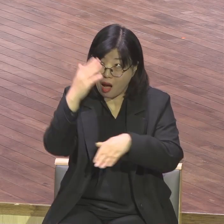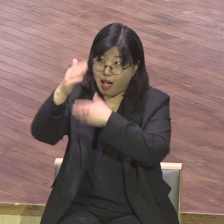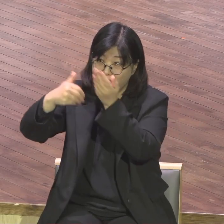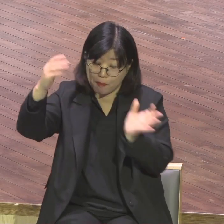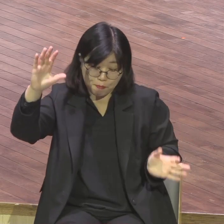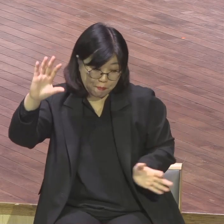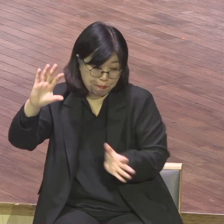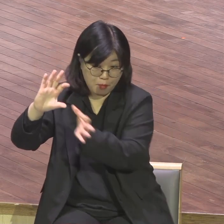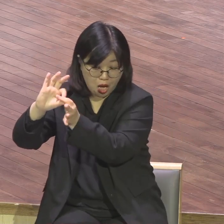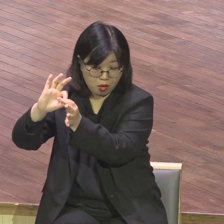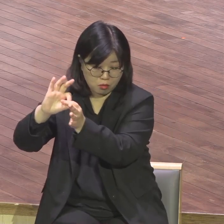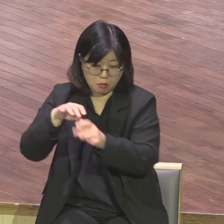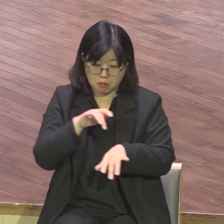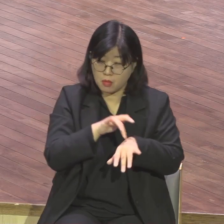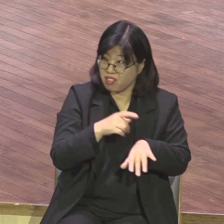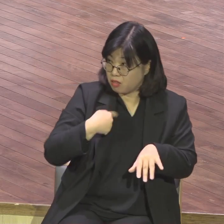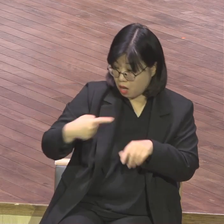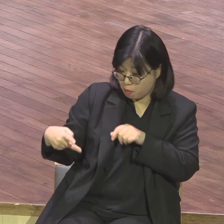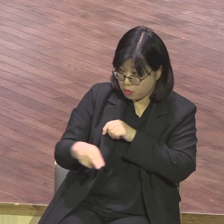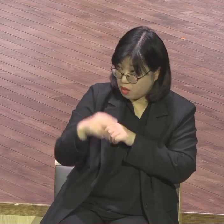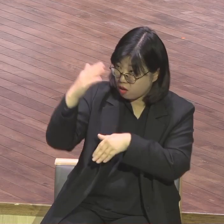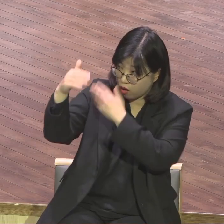신분이 바뀌니까 이게